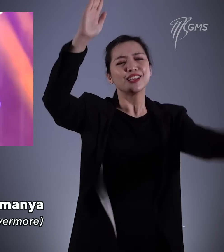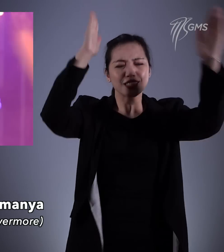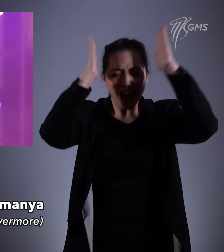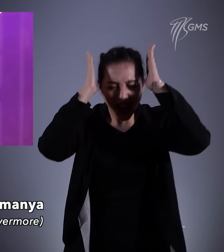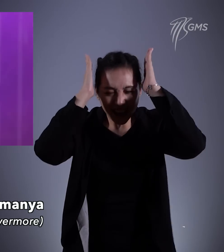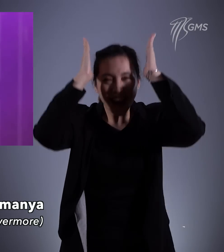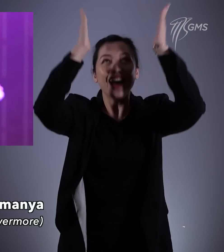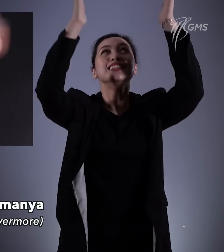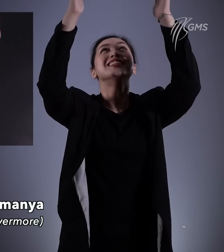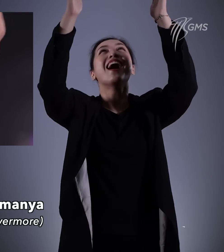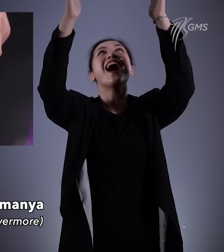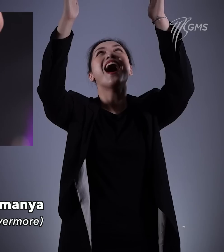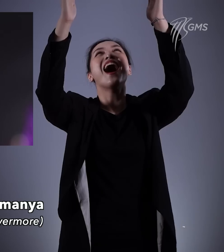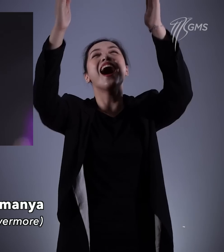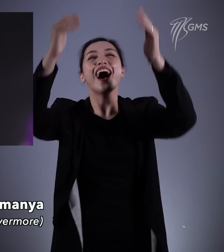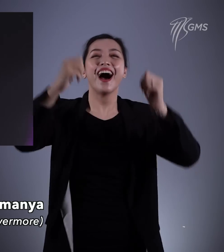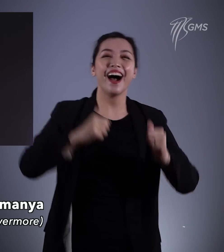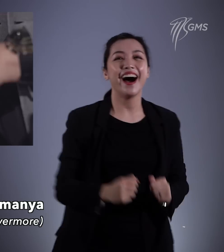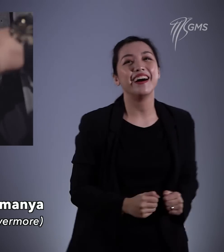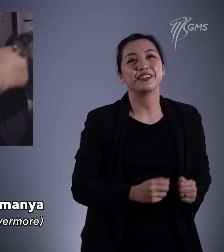Dia Sang Raja